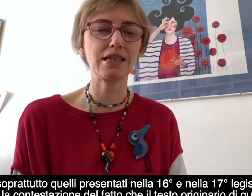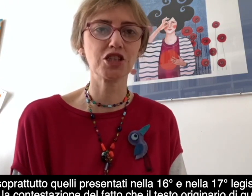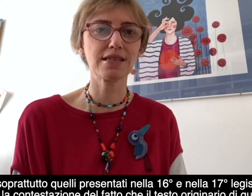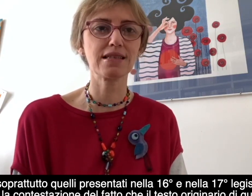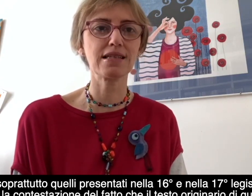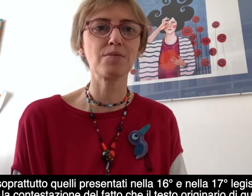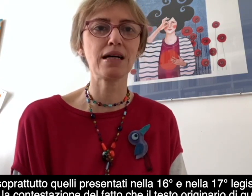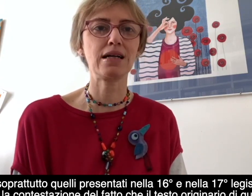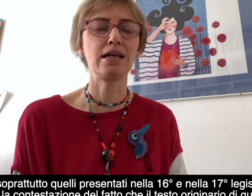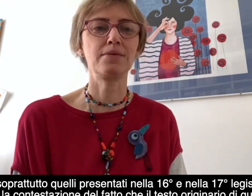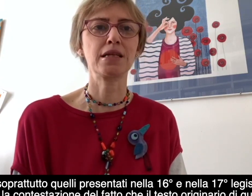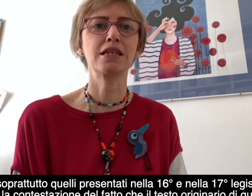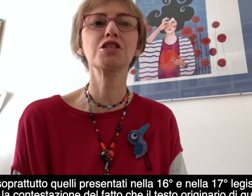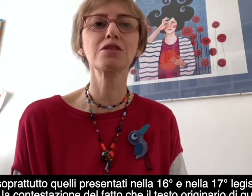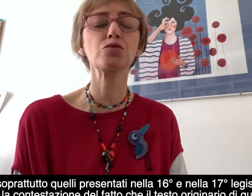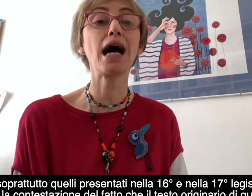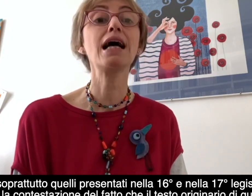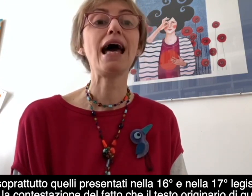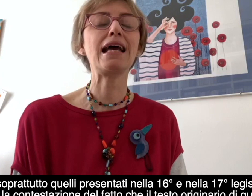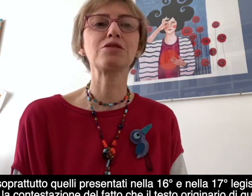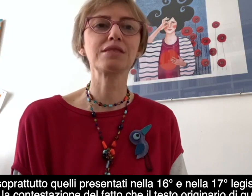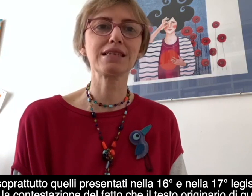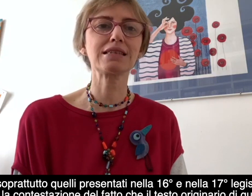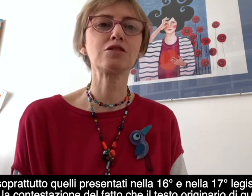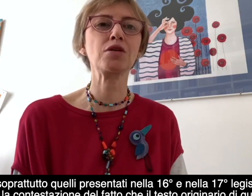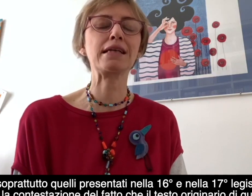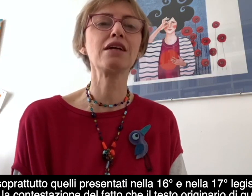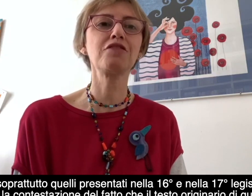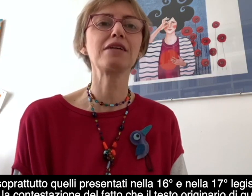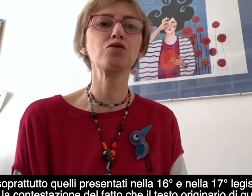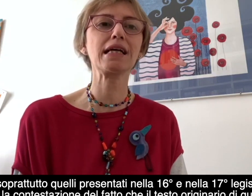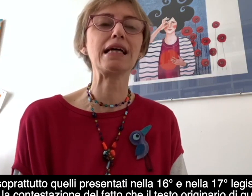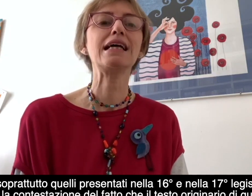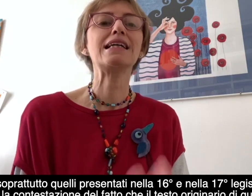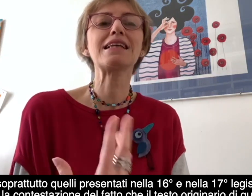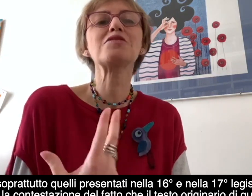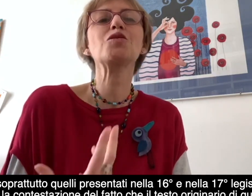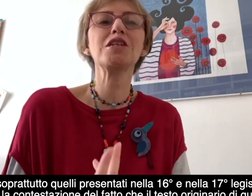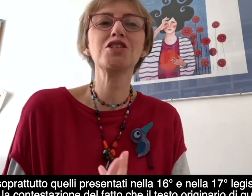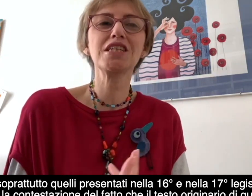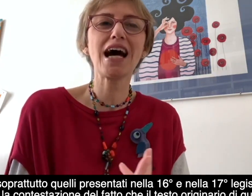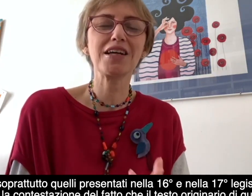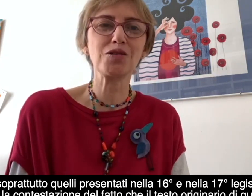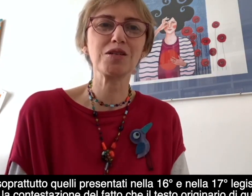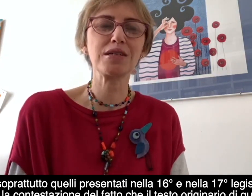diciassettesima legislatura è la constatazione del fatto che il testo originario di questi